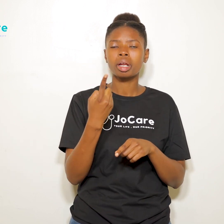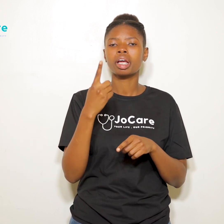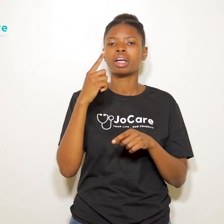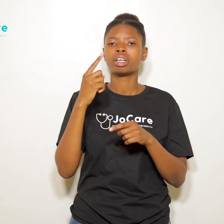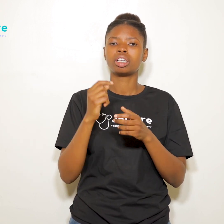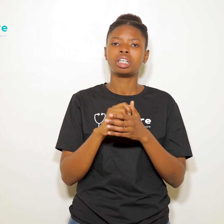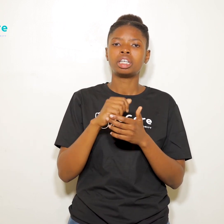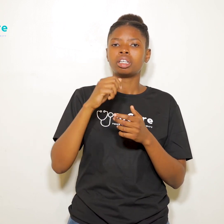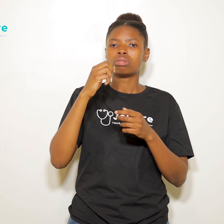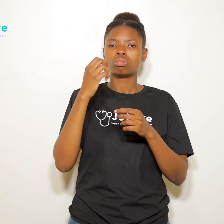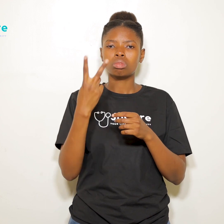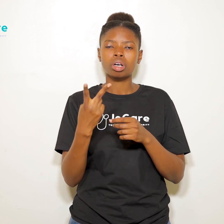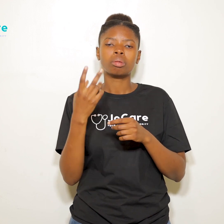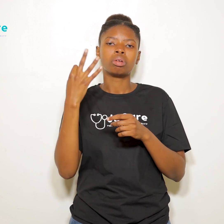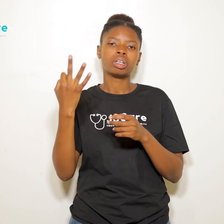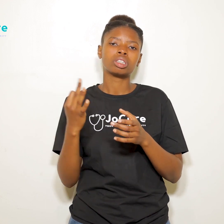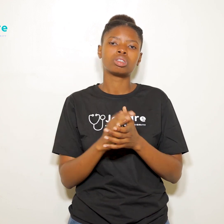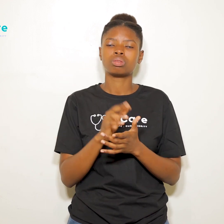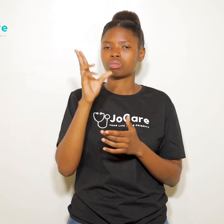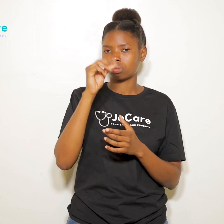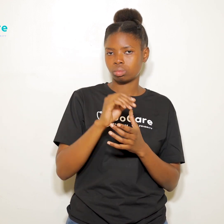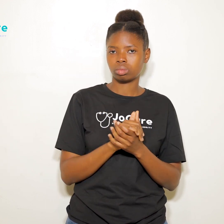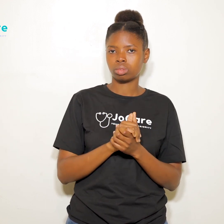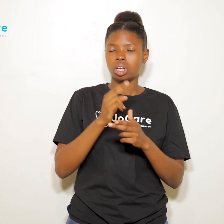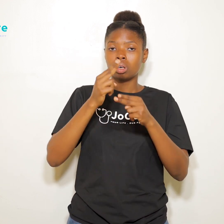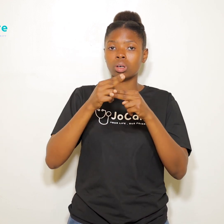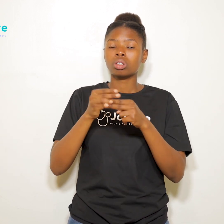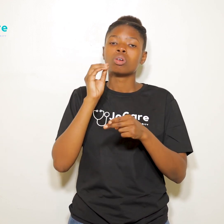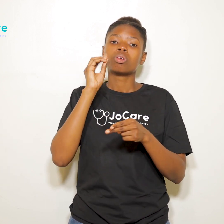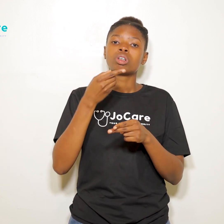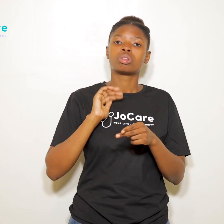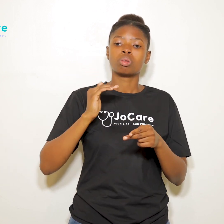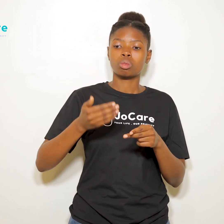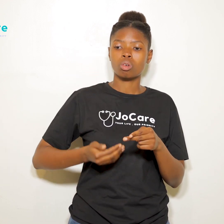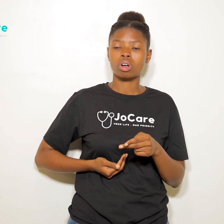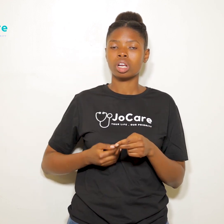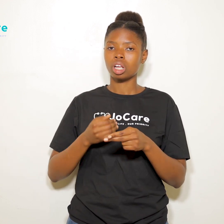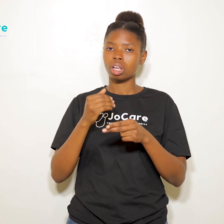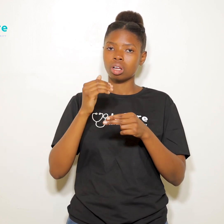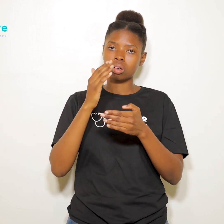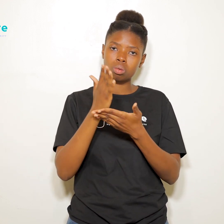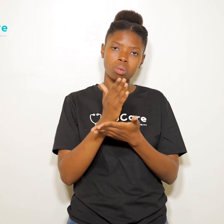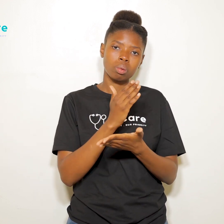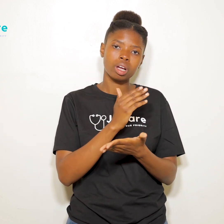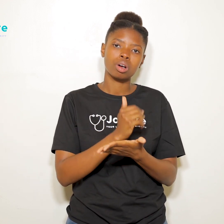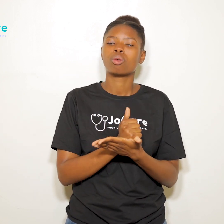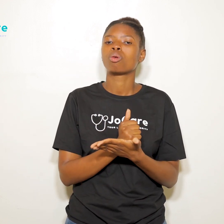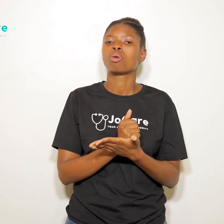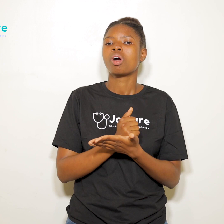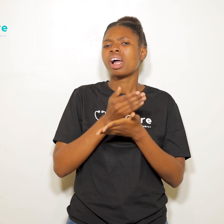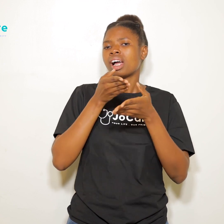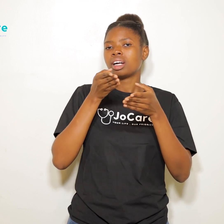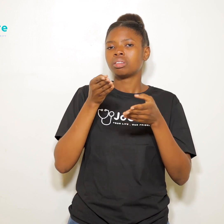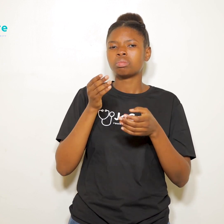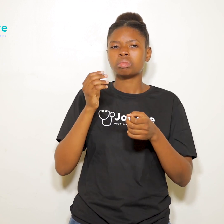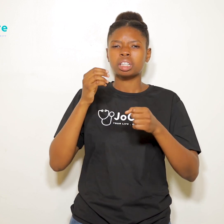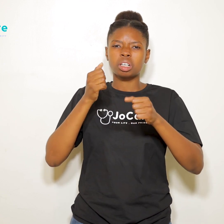Kanama, Ukuboza. Kwitwa ukwezi k'umugore kubera ko ari uruhererekane, nimba navuga,